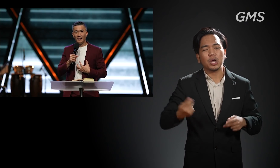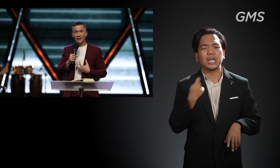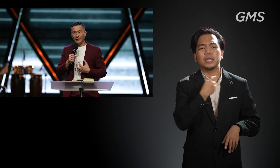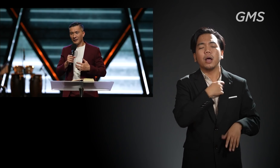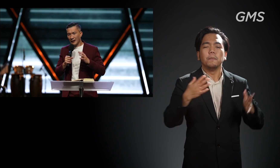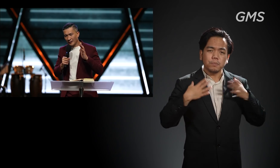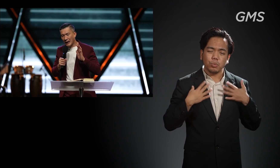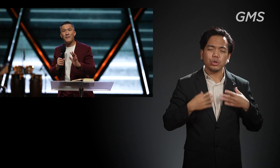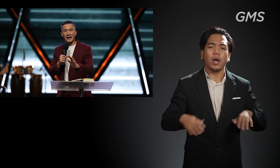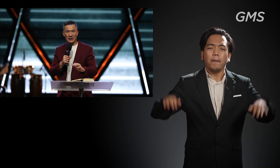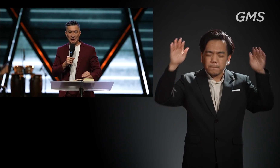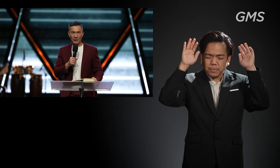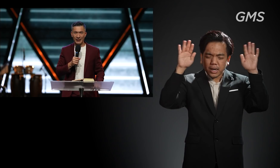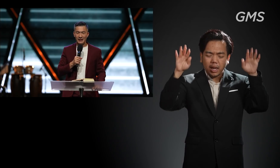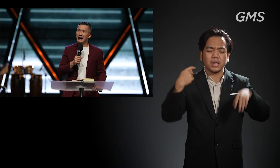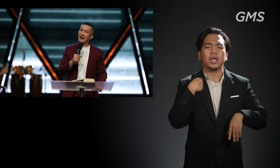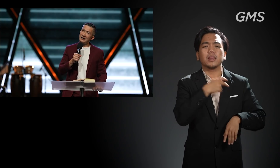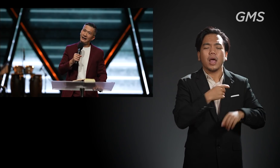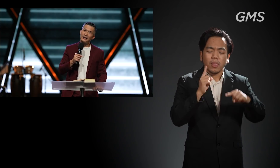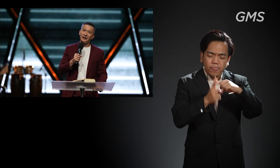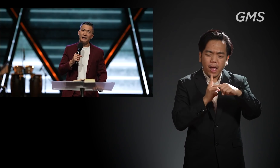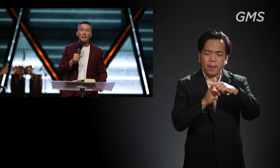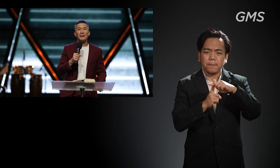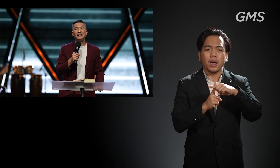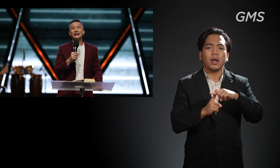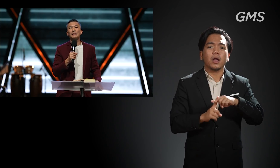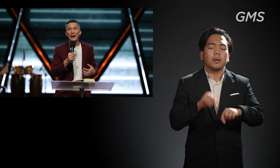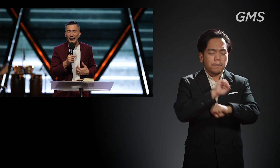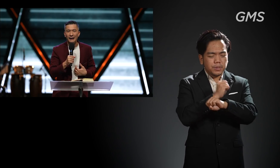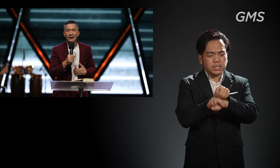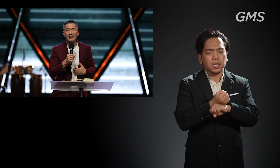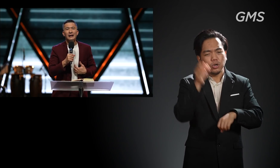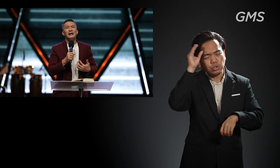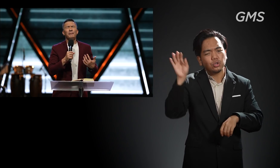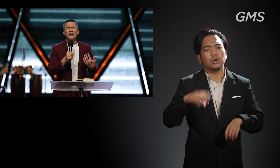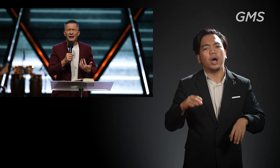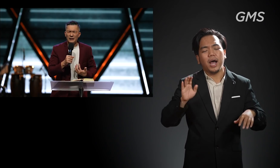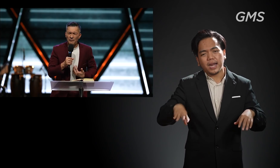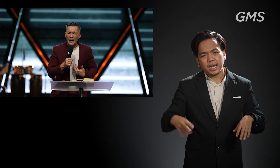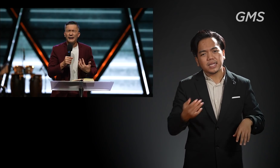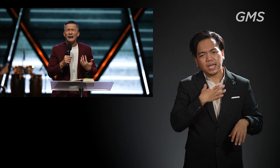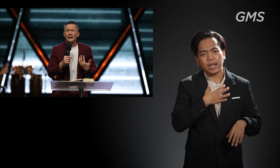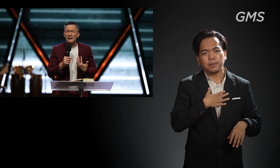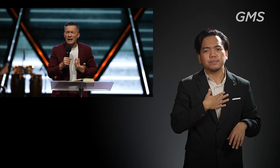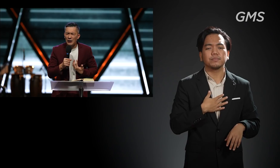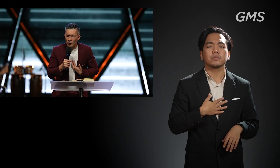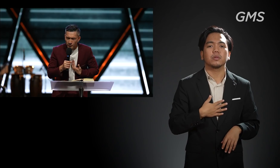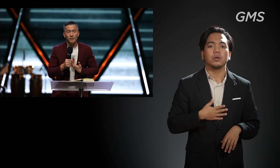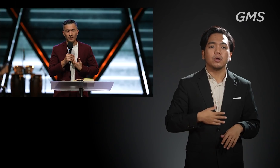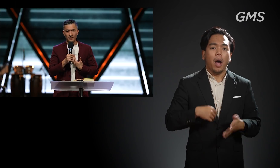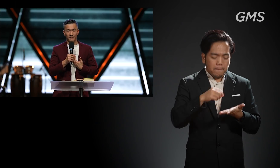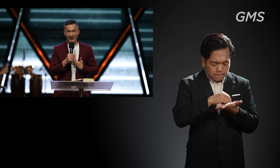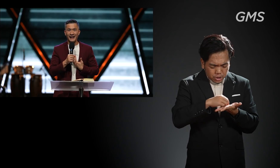lebih, kita tambahkan kemampuan. Sehingga anak-anak dari kecil dapat pendidikan terbaik. Pendidikan terbaik yang kita